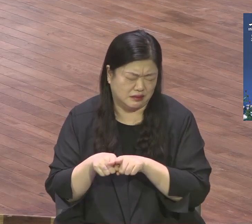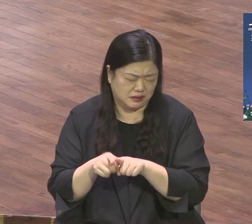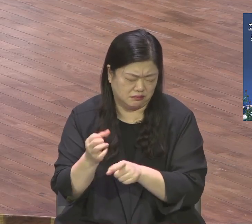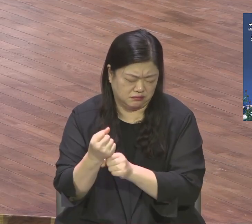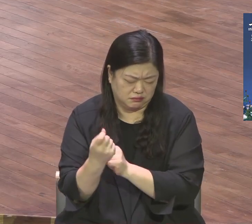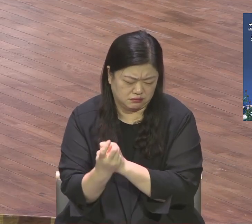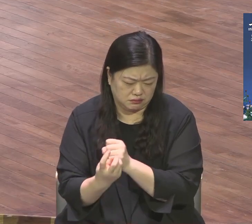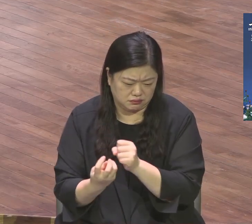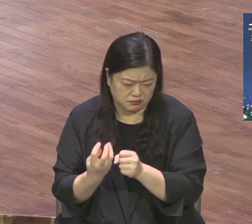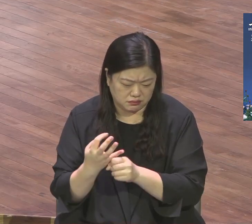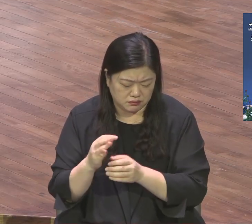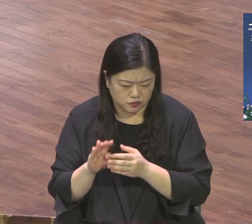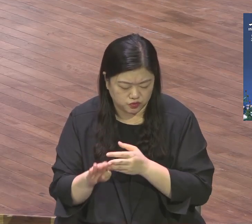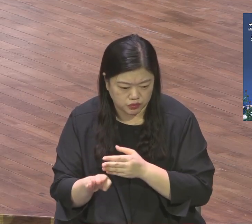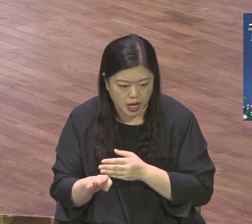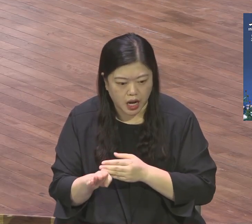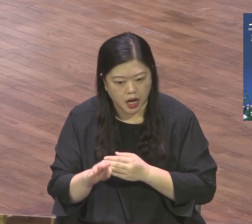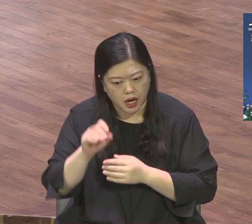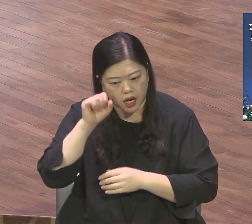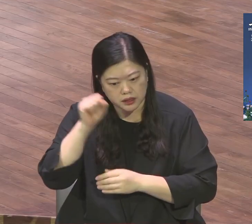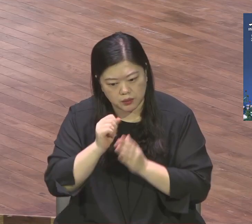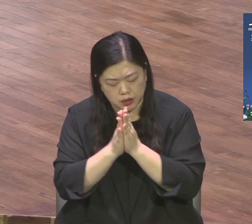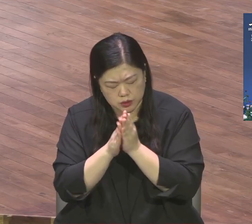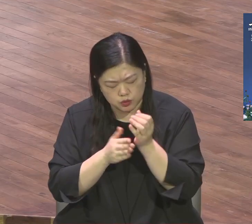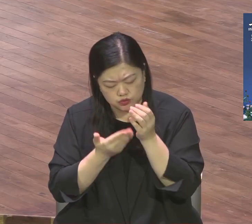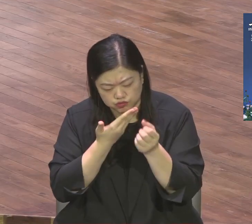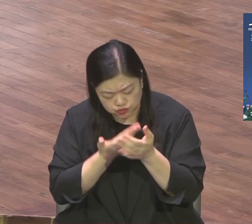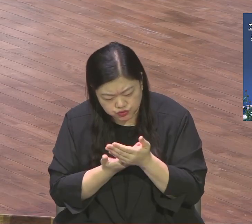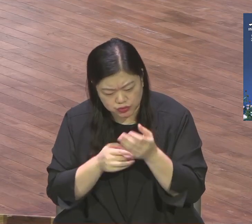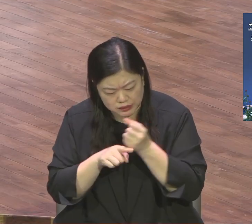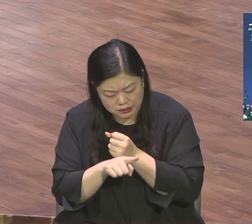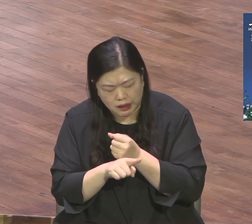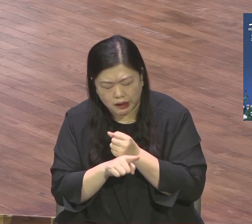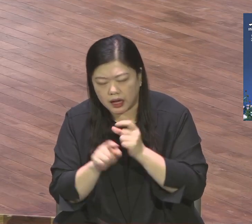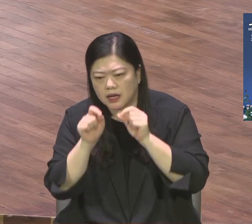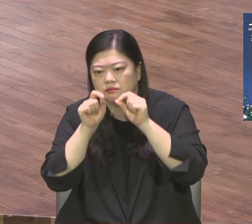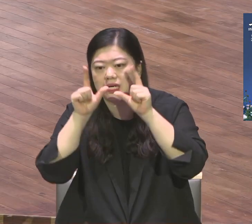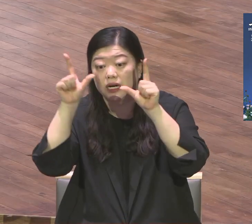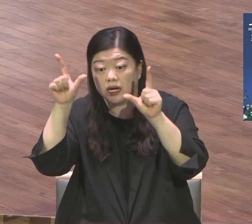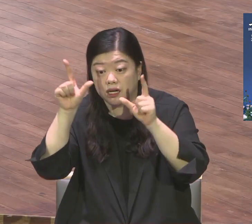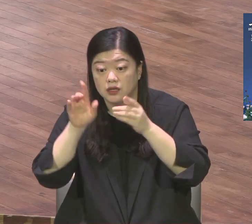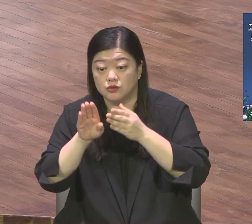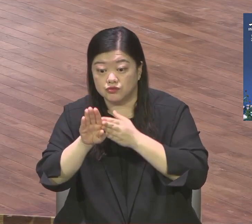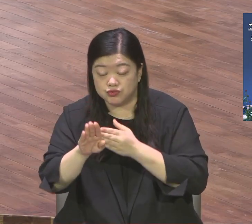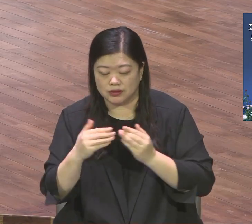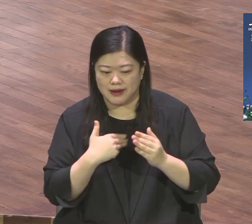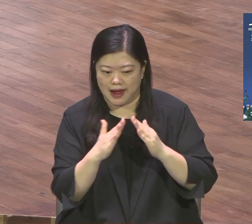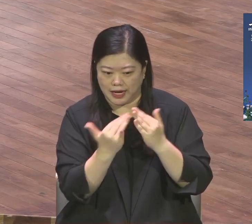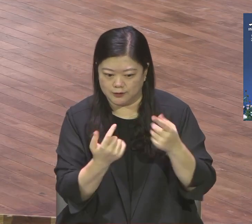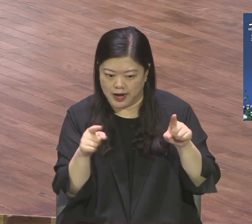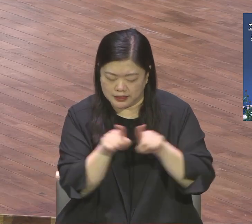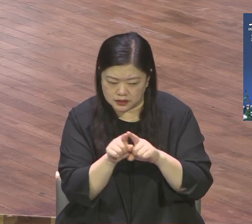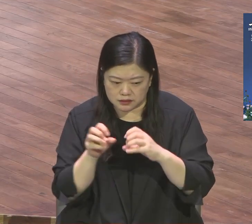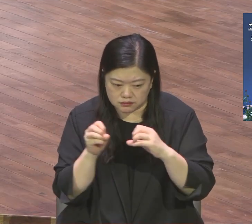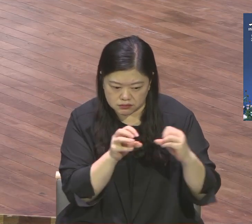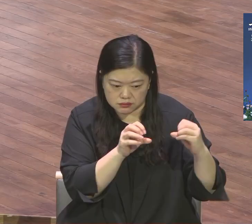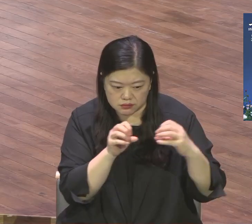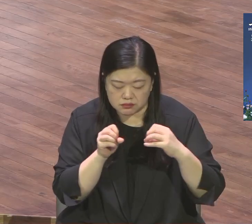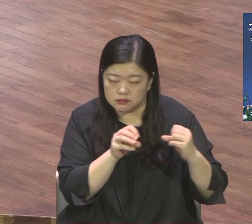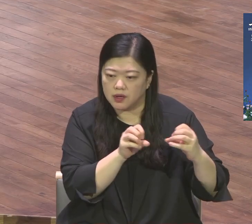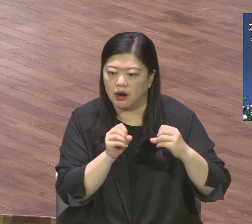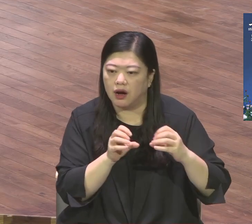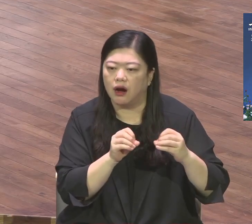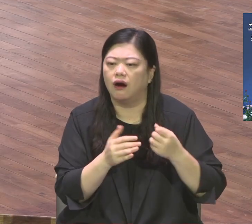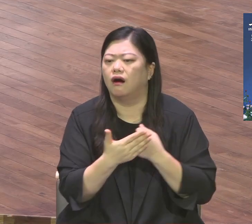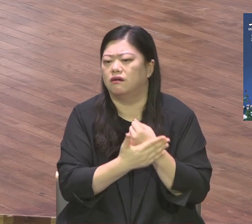이 영적 비밀 알아야 돼요. 예수 그리스도의 생명을 현장에서 전하고 누리는 삶이 최고 복된